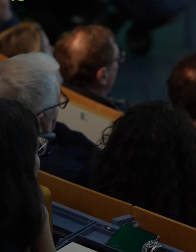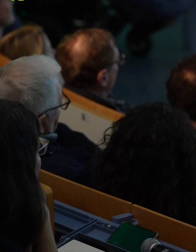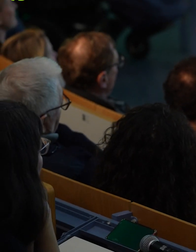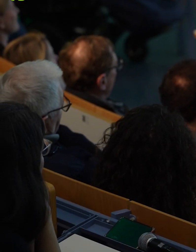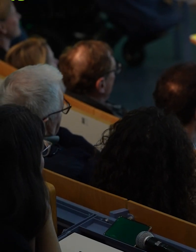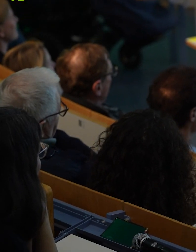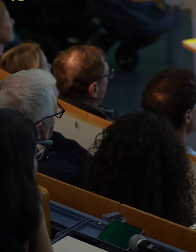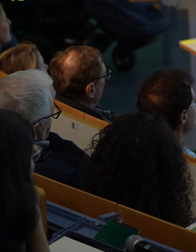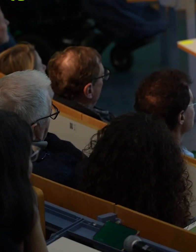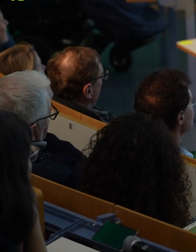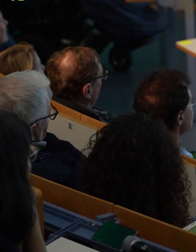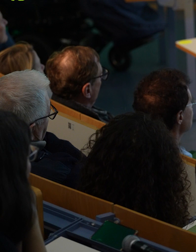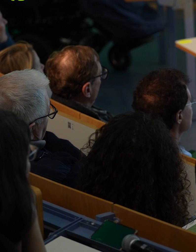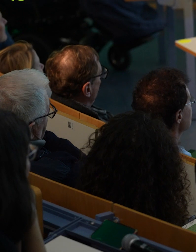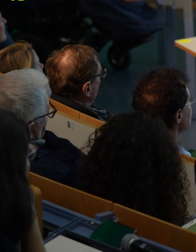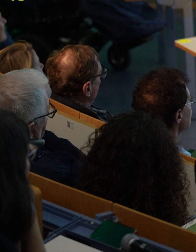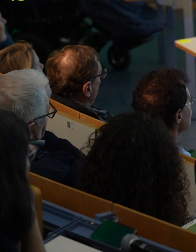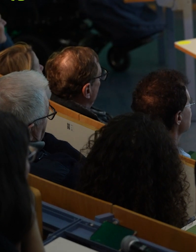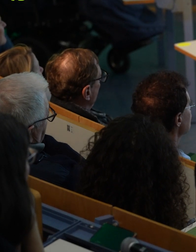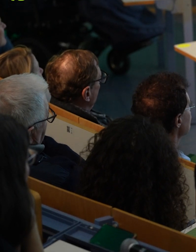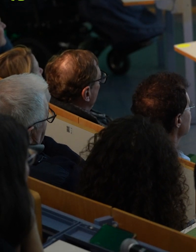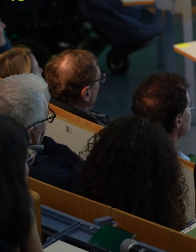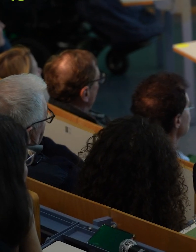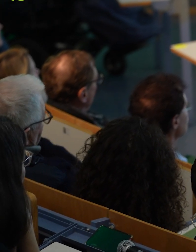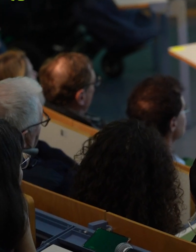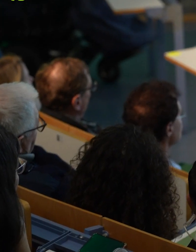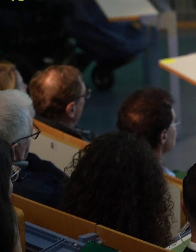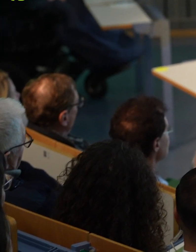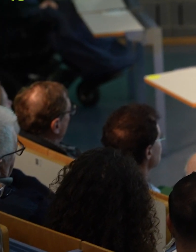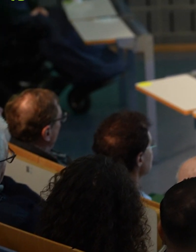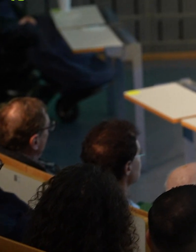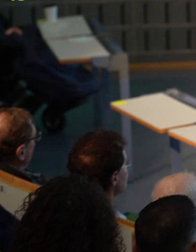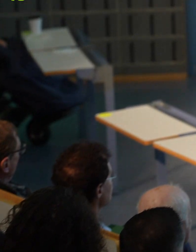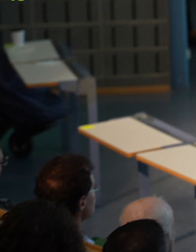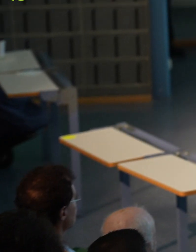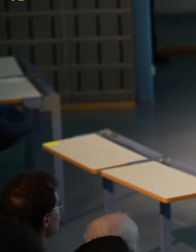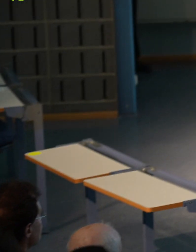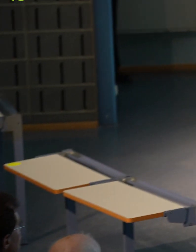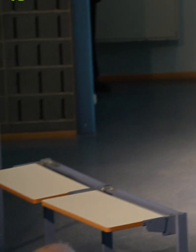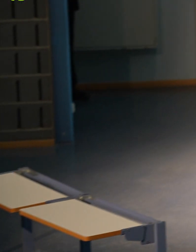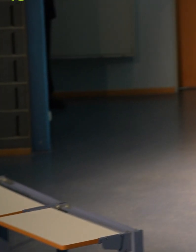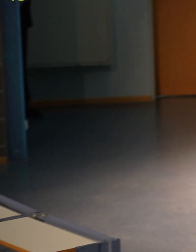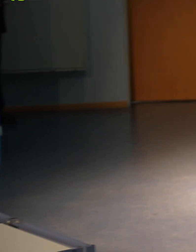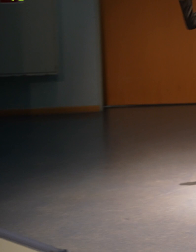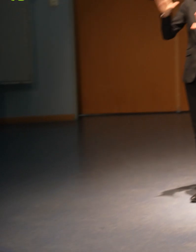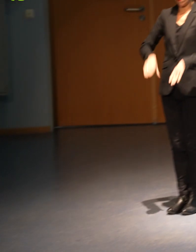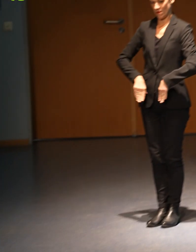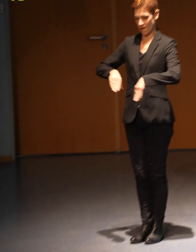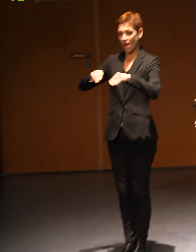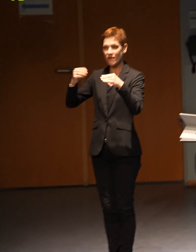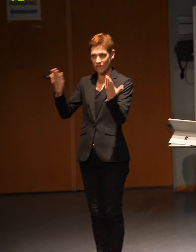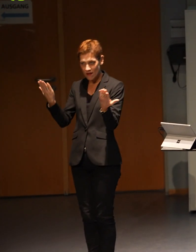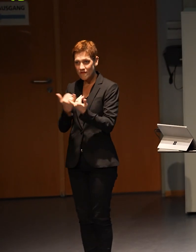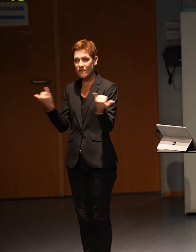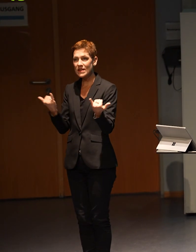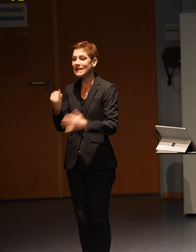eben verlegt. Wir haben die Veranstaltung hier gerade begonnen mit einer Frage, mit der Frage eines Kindes: